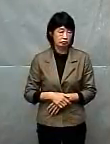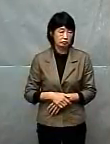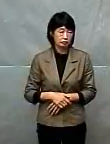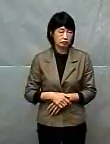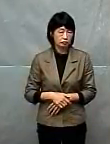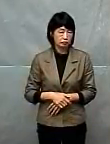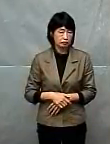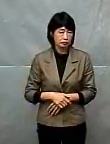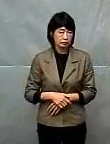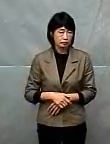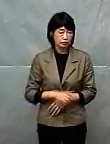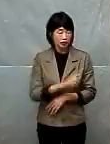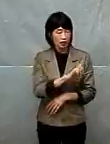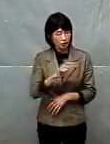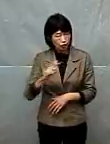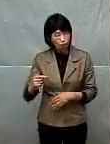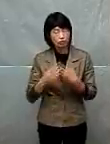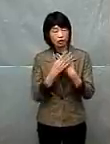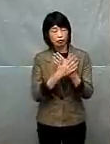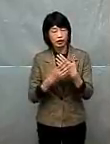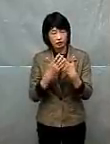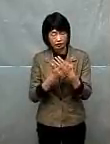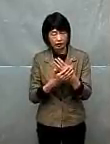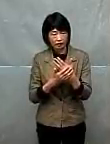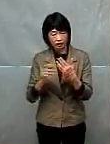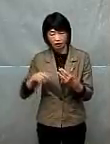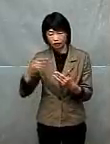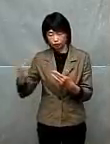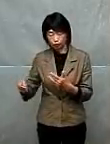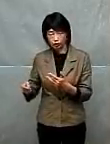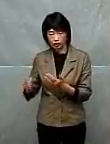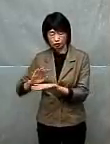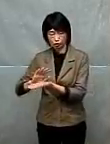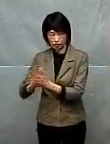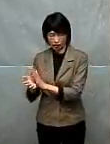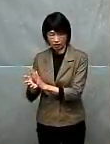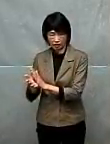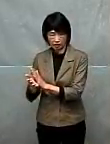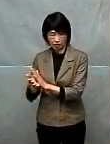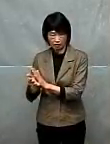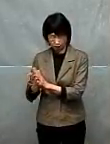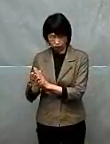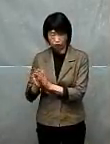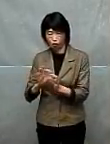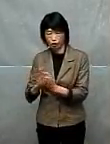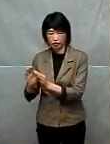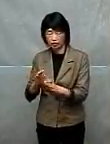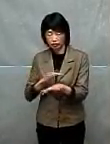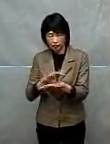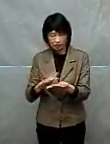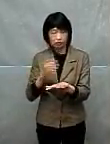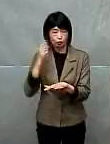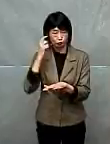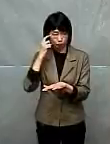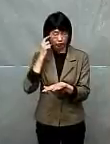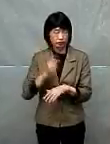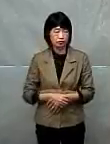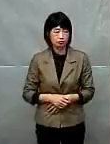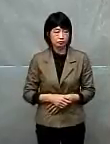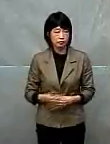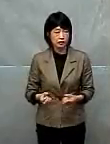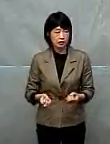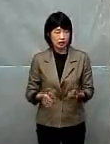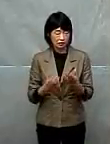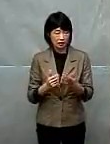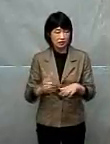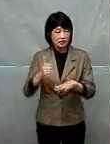、いろいろな面で臨県との連携は大事でございます。新しい知事さ